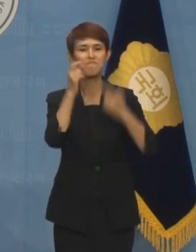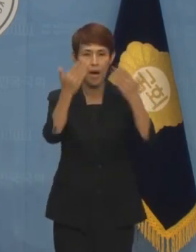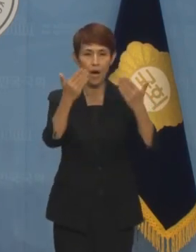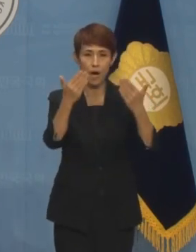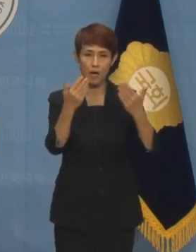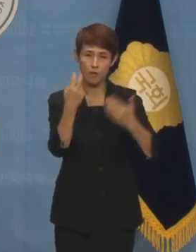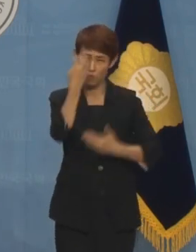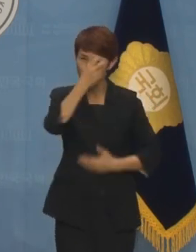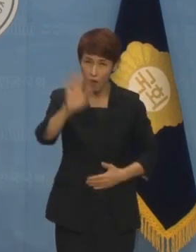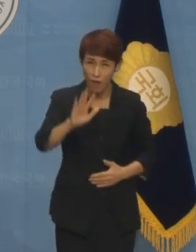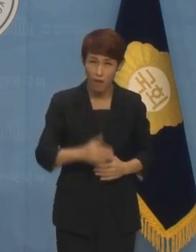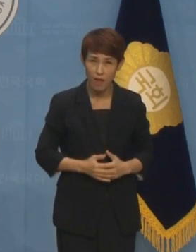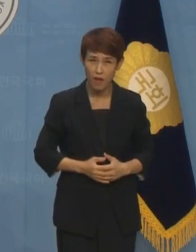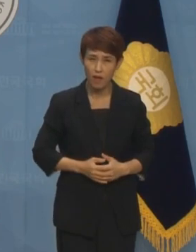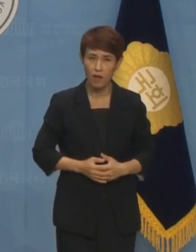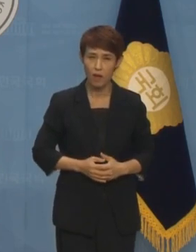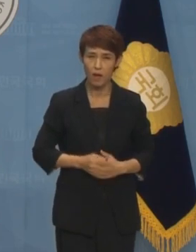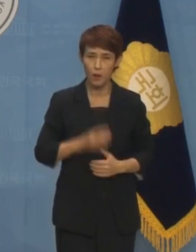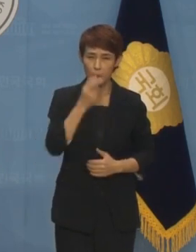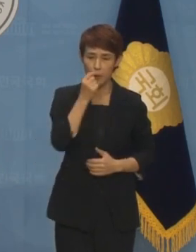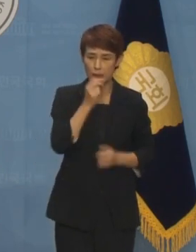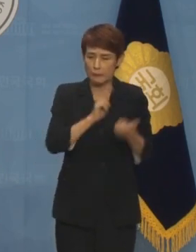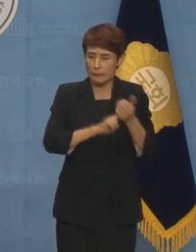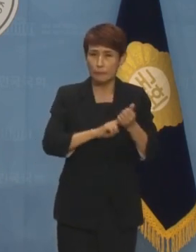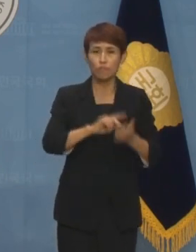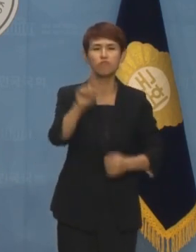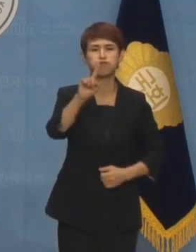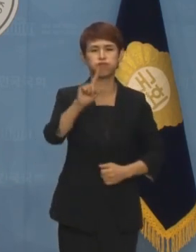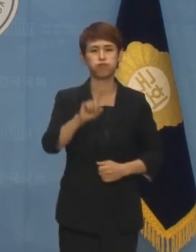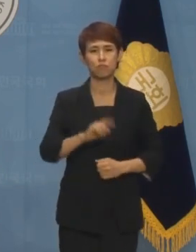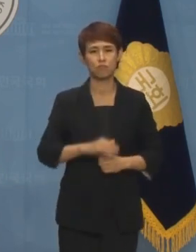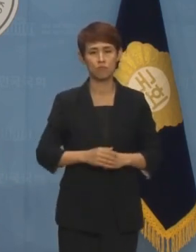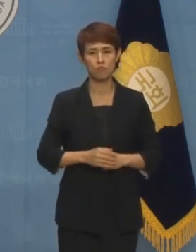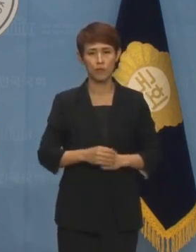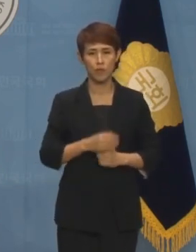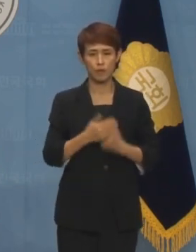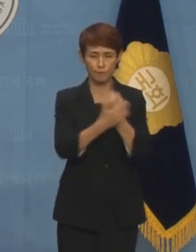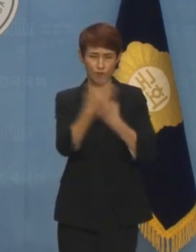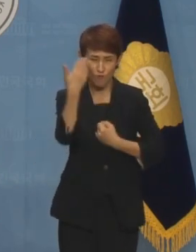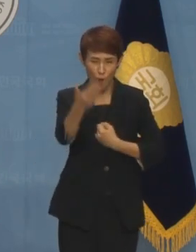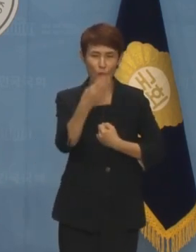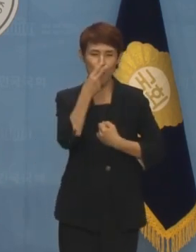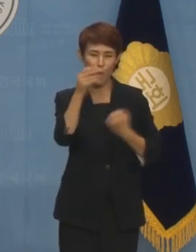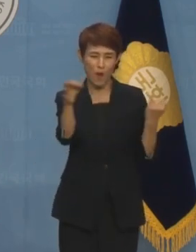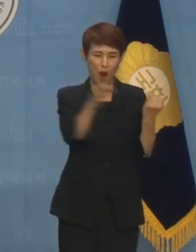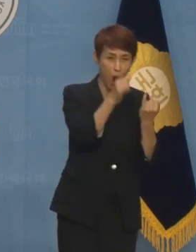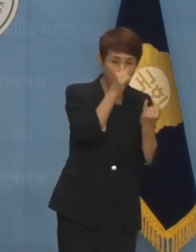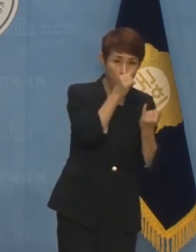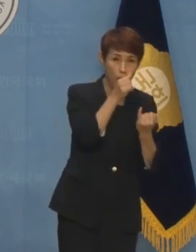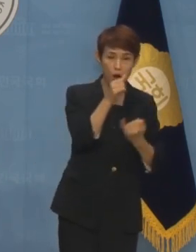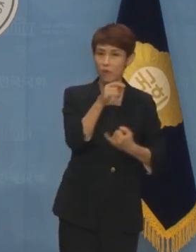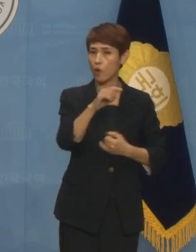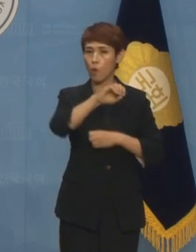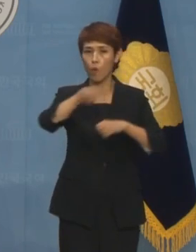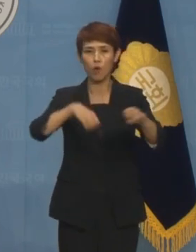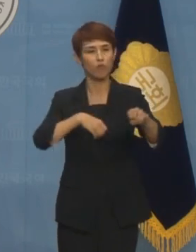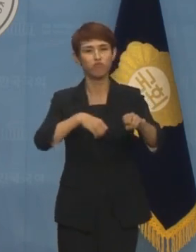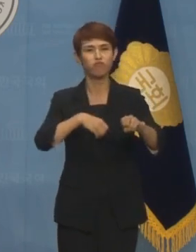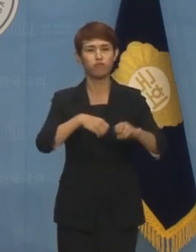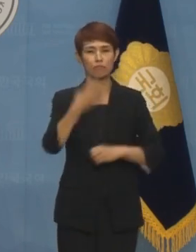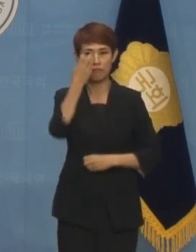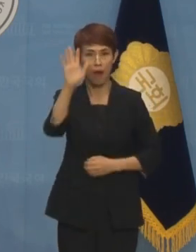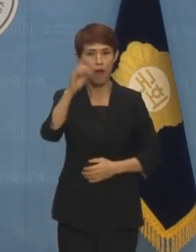것입니까 도둑이 제발 절리는 것도 아니고 알선 수범 잡아야 할 권위가 재발 절인 꼴입니다